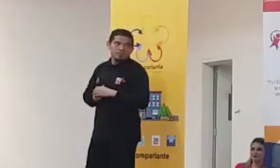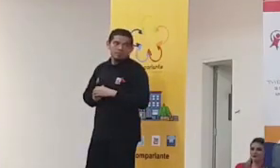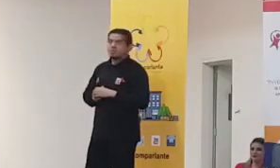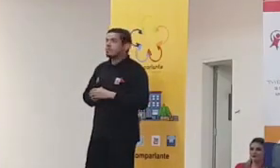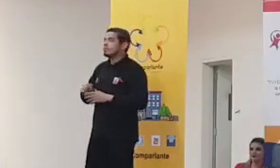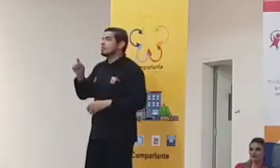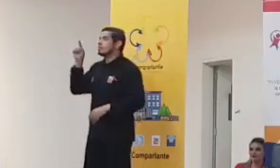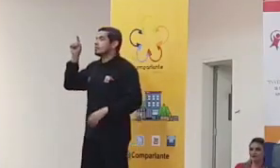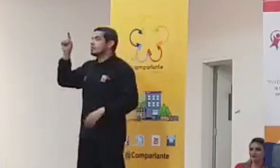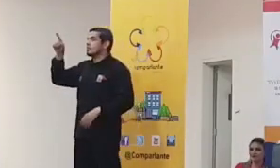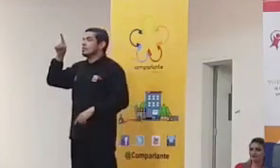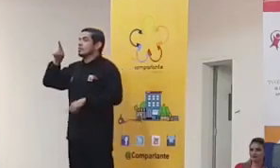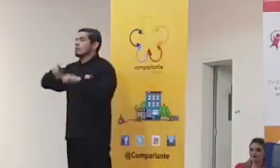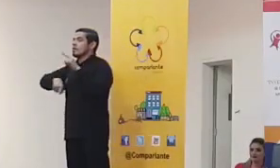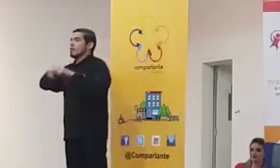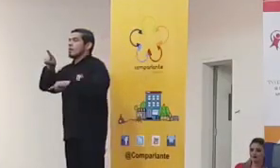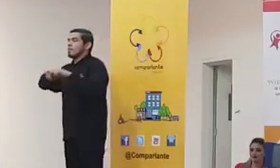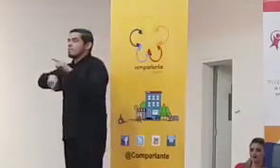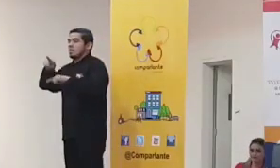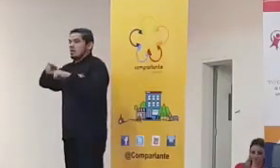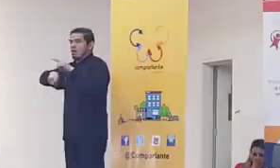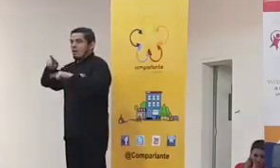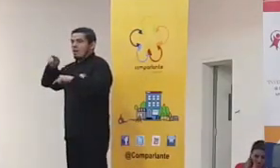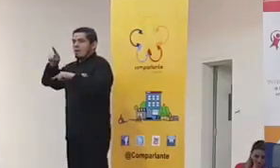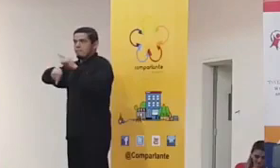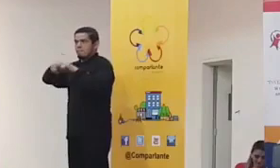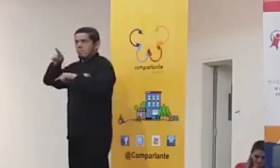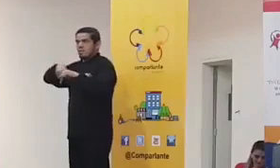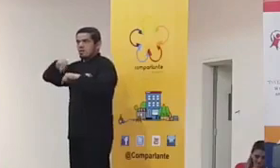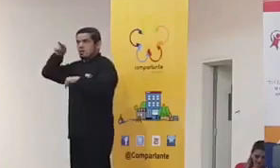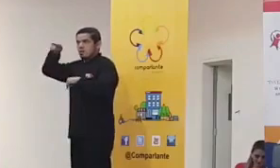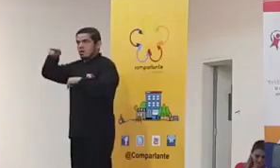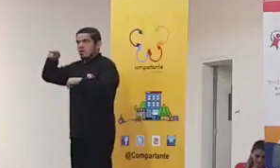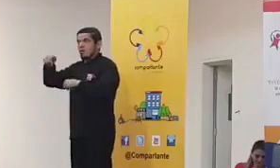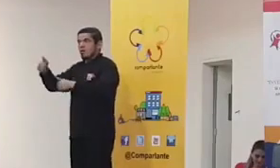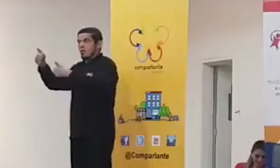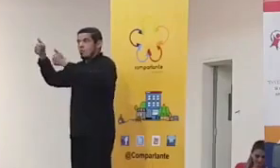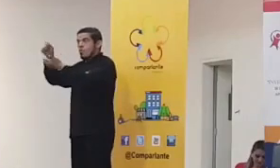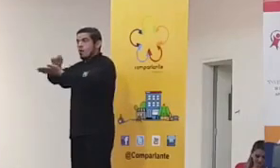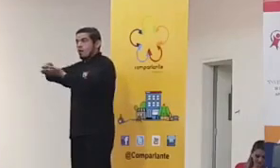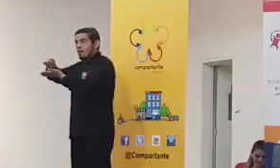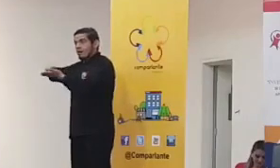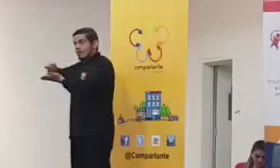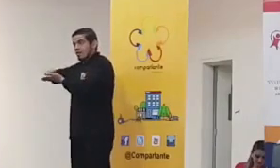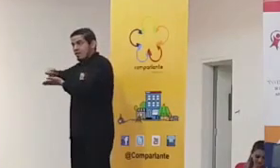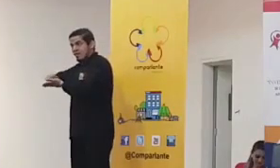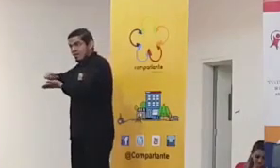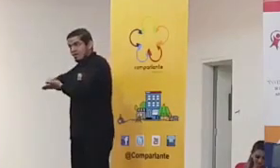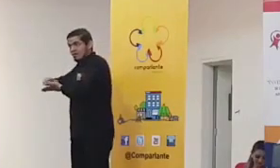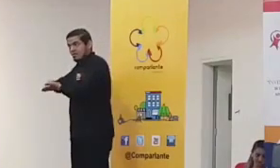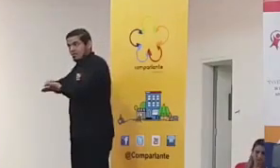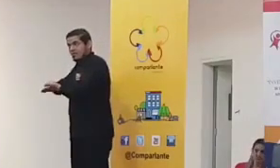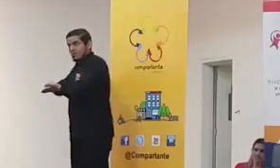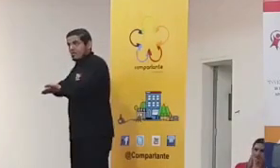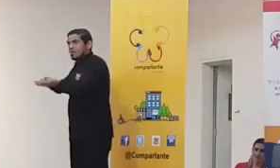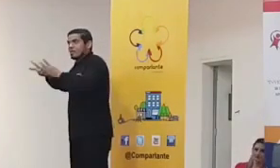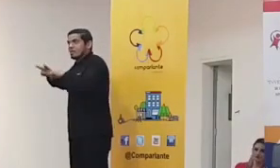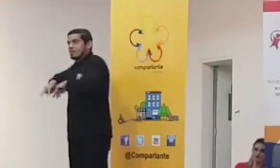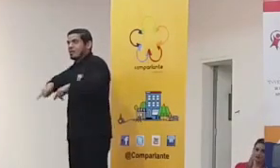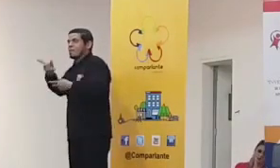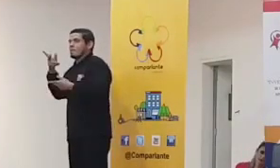Ella es una muy buena amiga y a pesar de ser una excelente escritora, también fue parte de mi